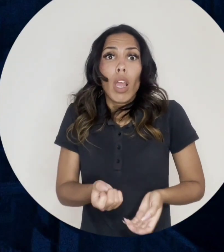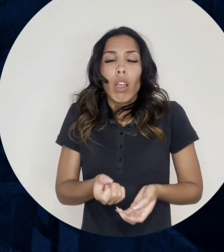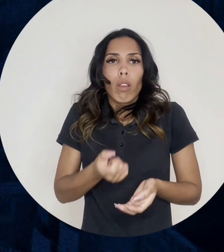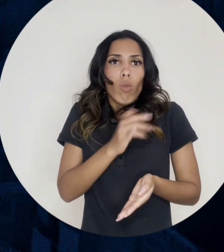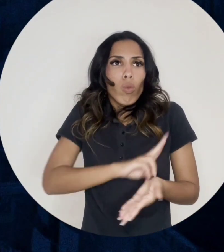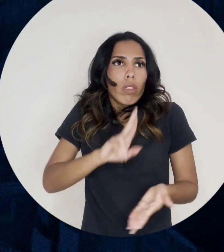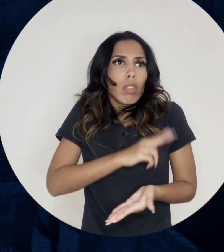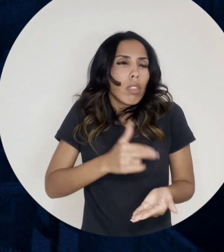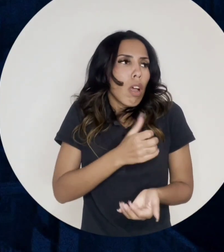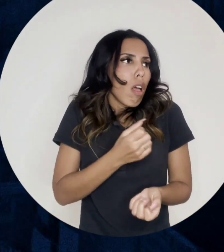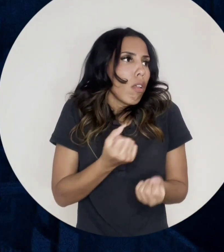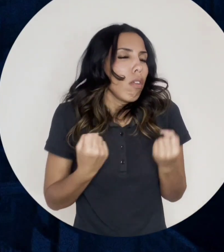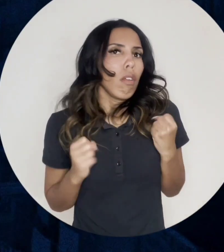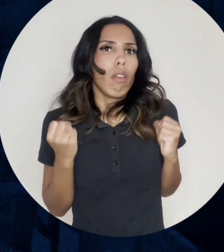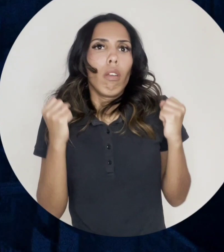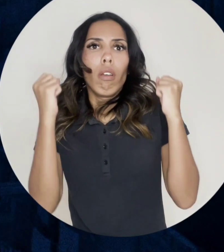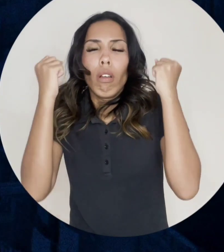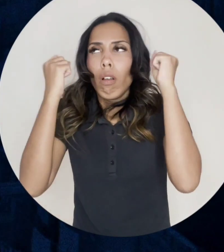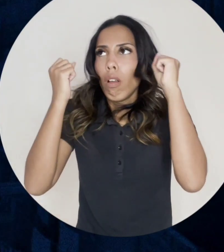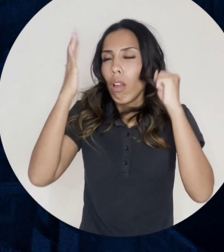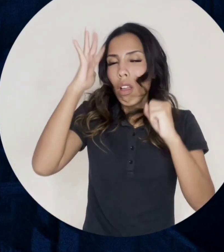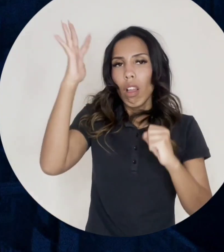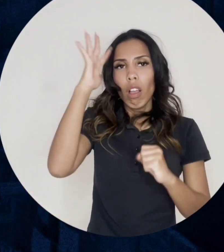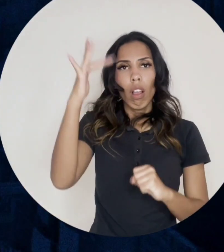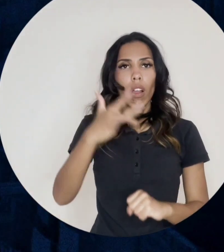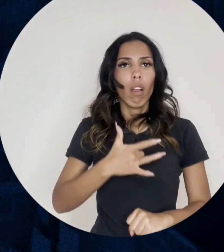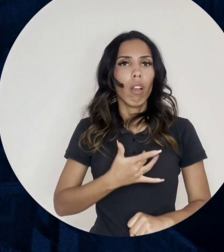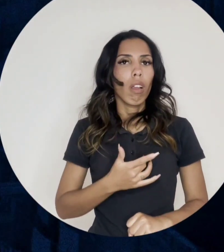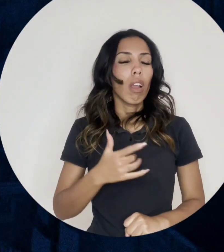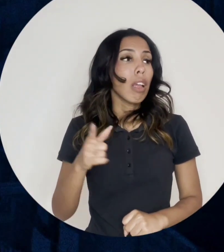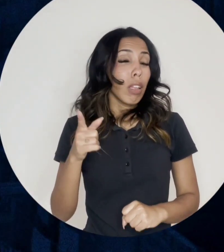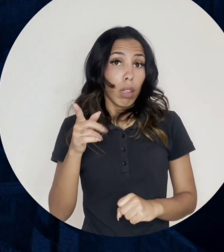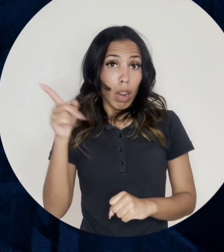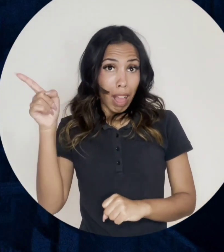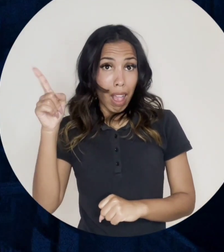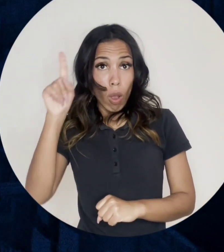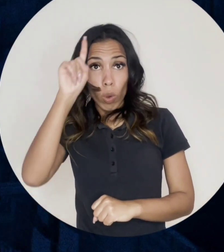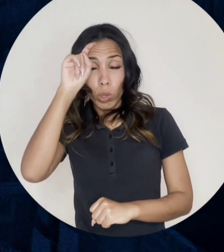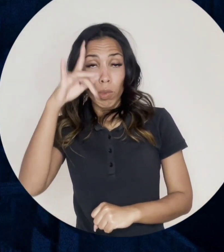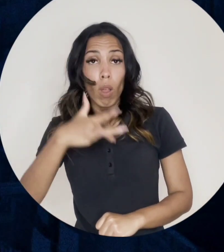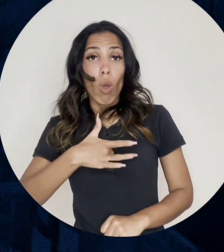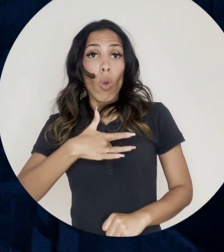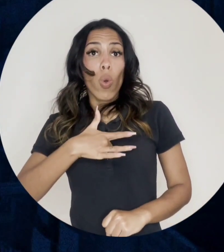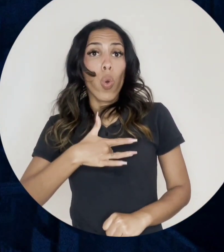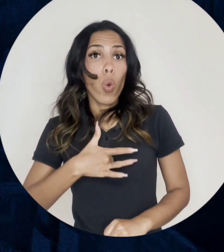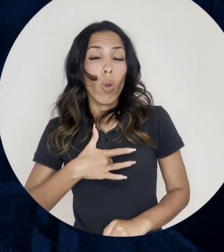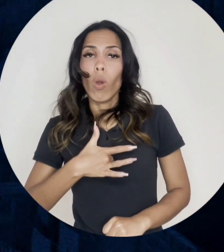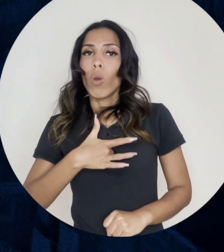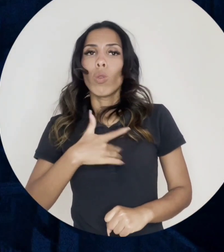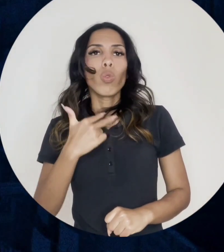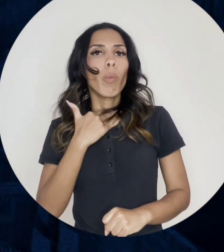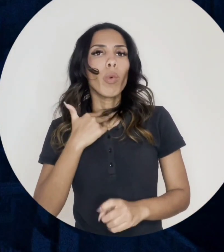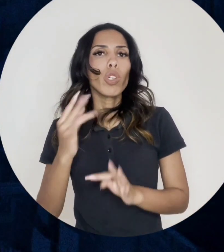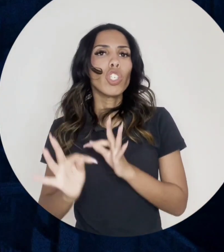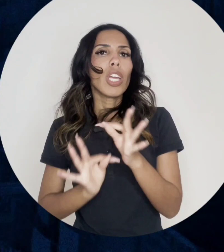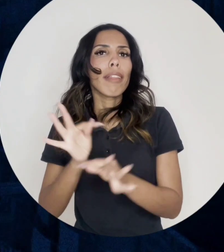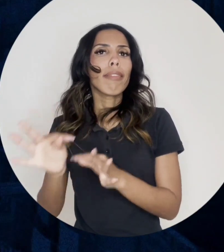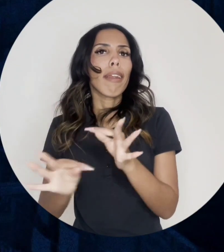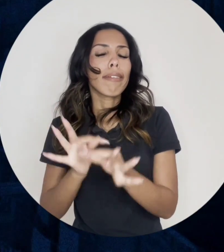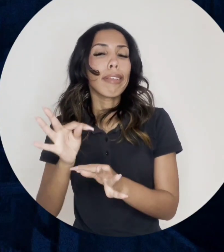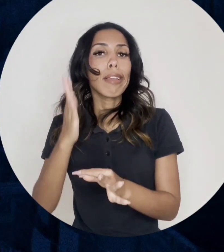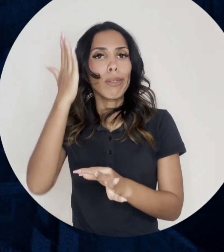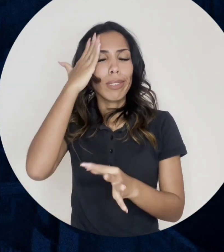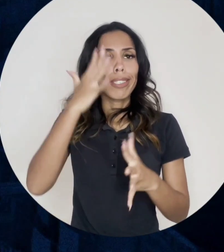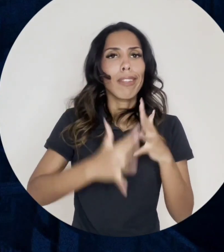Depois, aqui não trata a tuberculose no Miguel Couto, então eu sei que tinha conflito entre